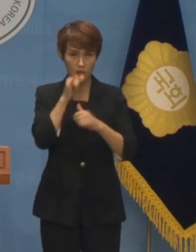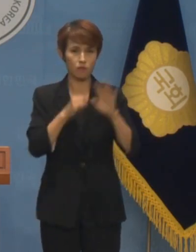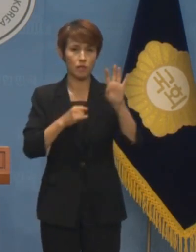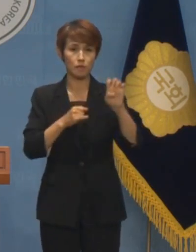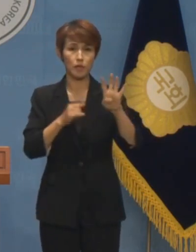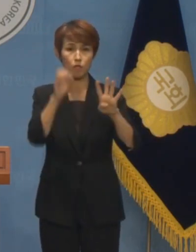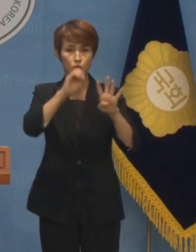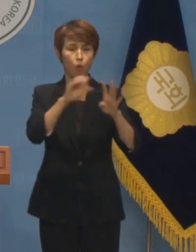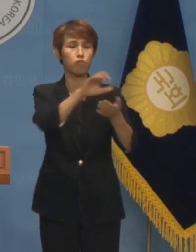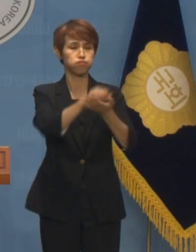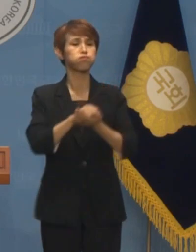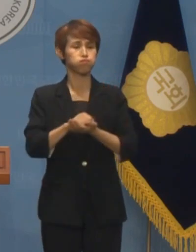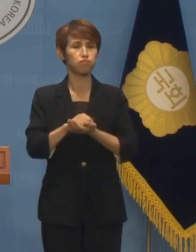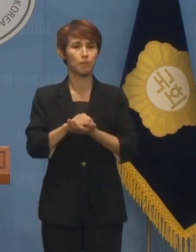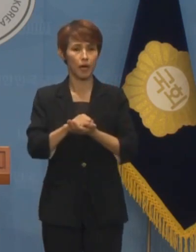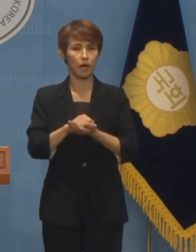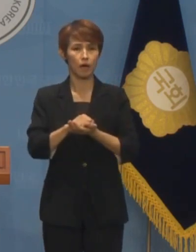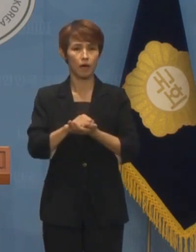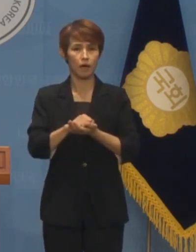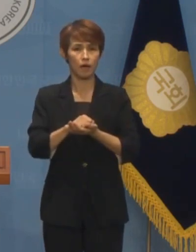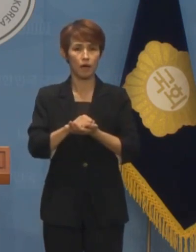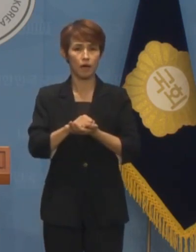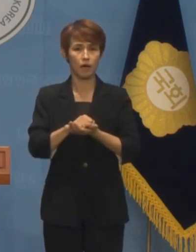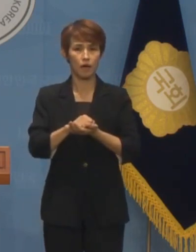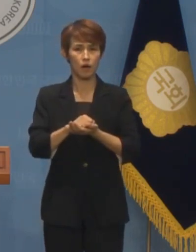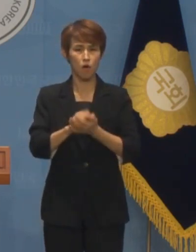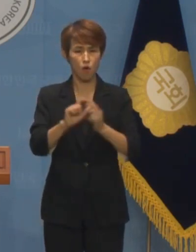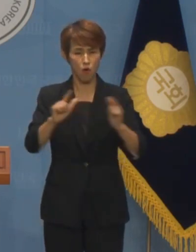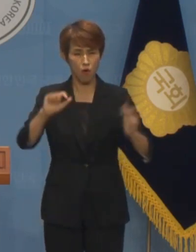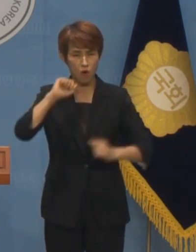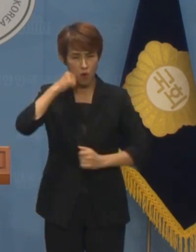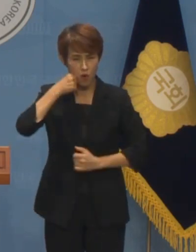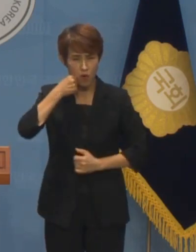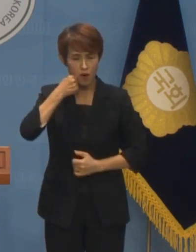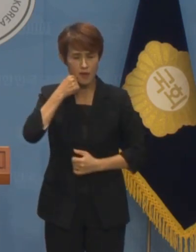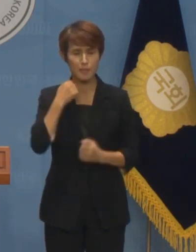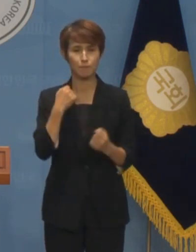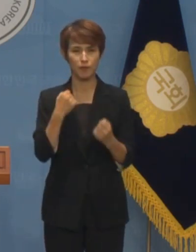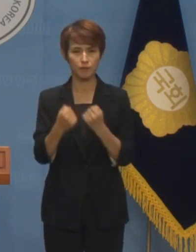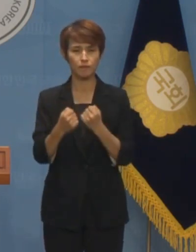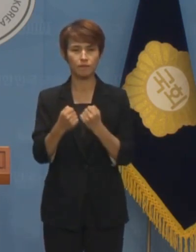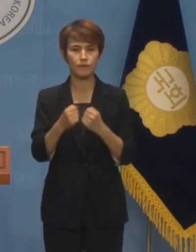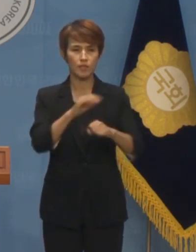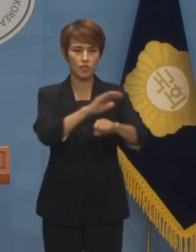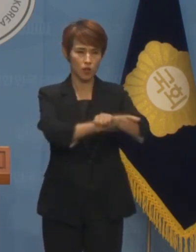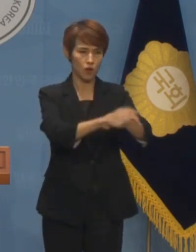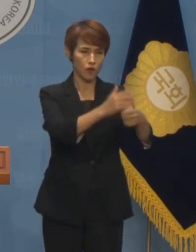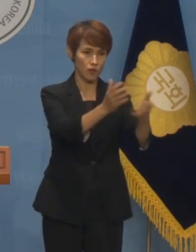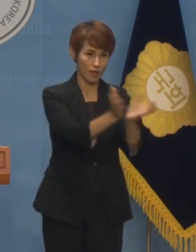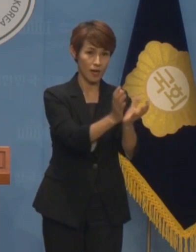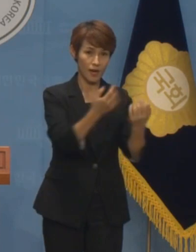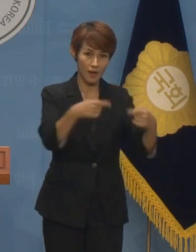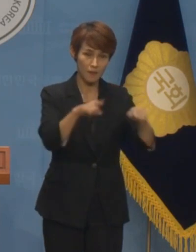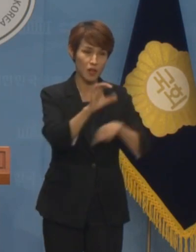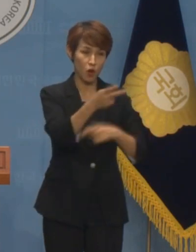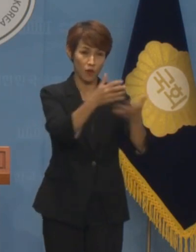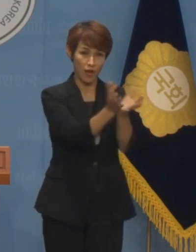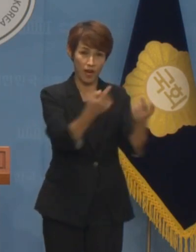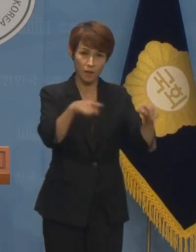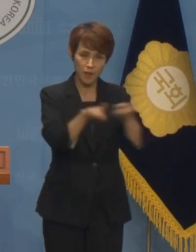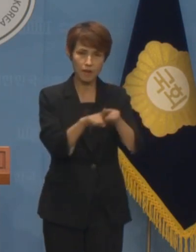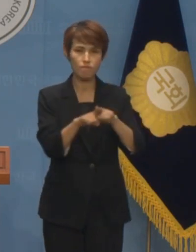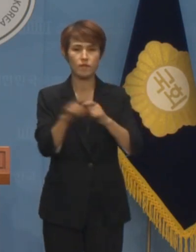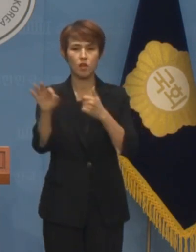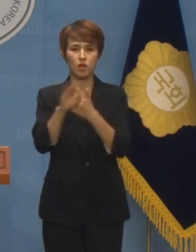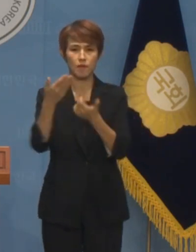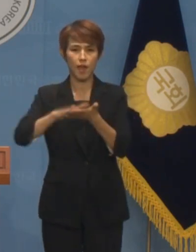44%를 수용했고 예상되는 여러 어려움에도 불구하고 정부 여당과 함께 연금개혁의 짐을